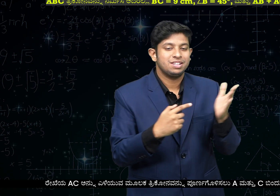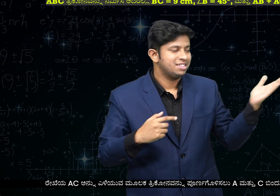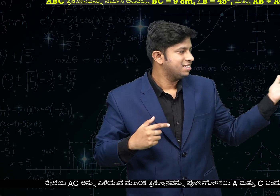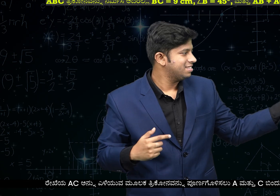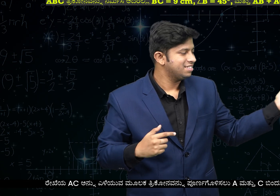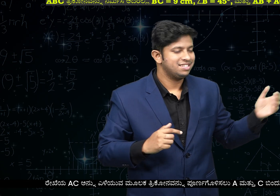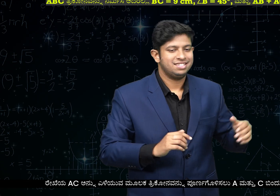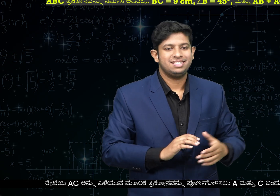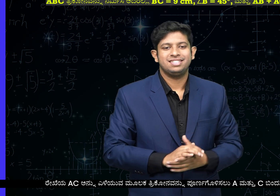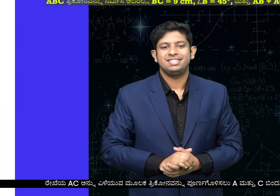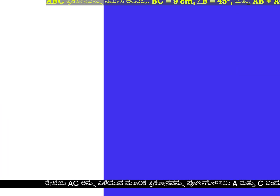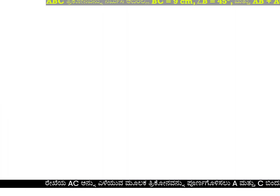ಸೇರಿಸಿ.